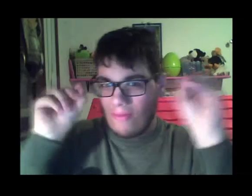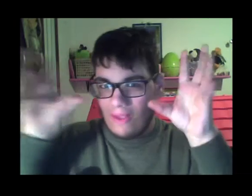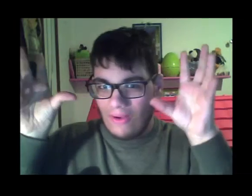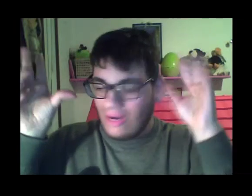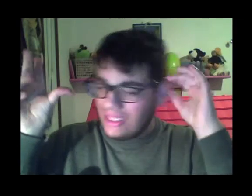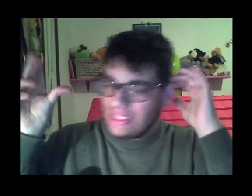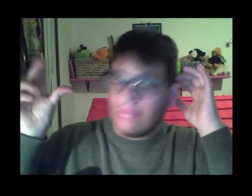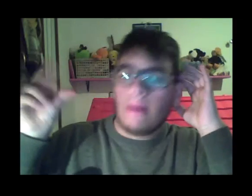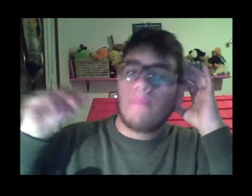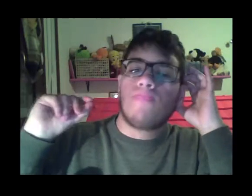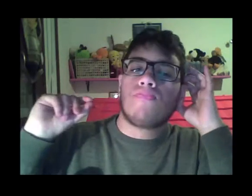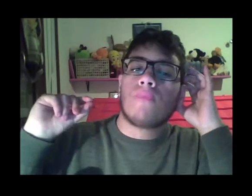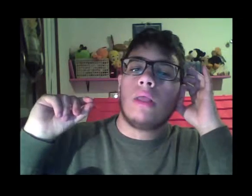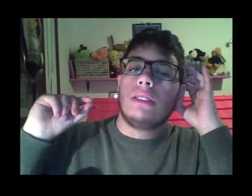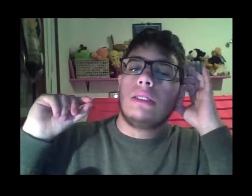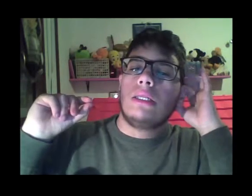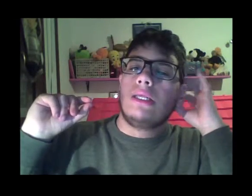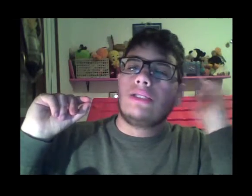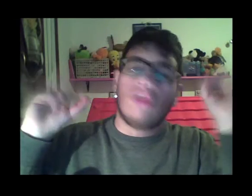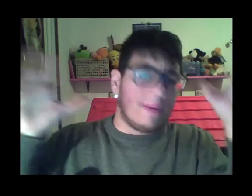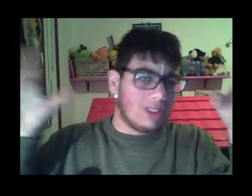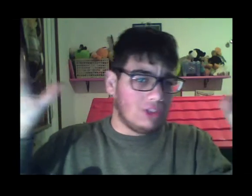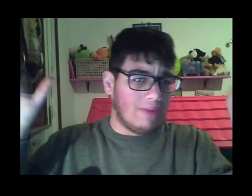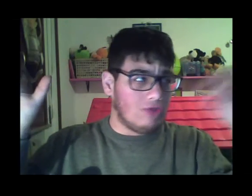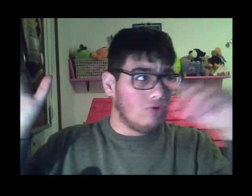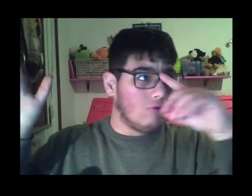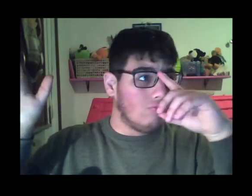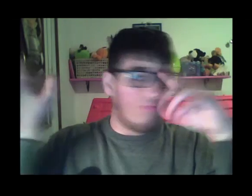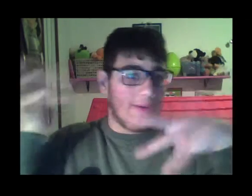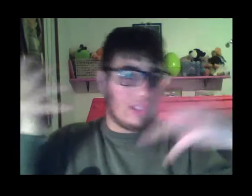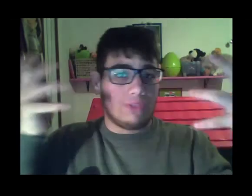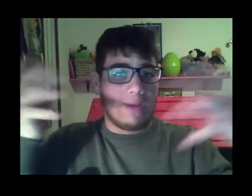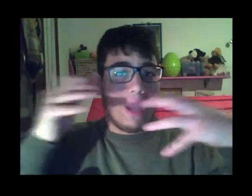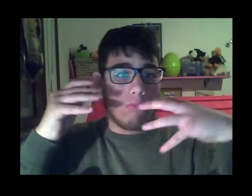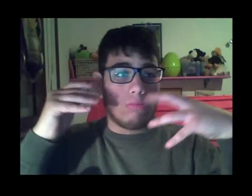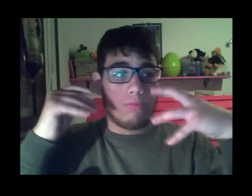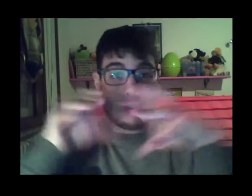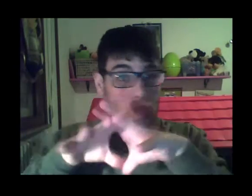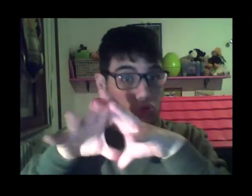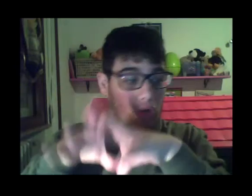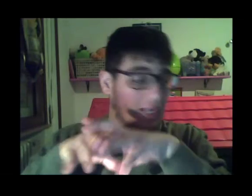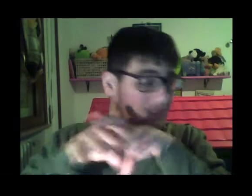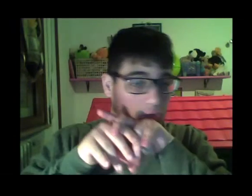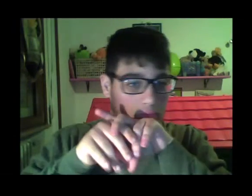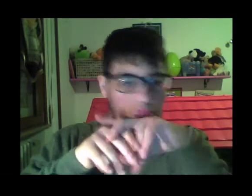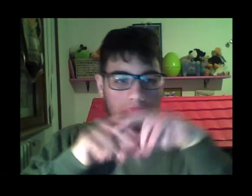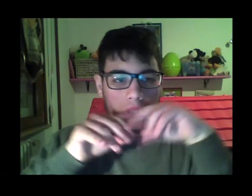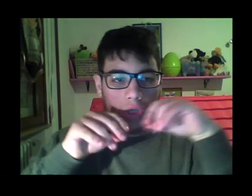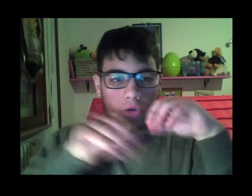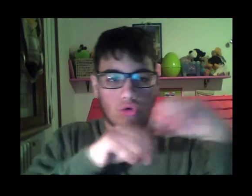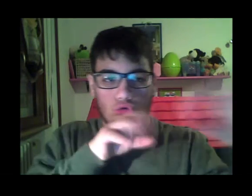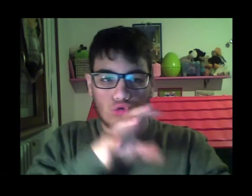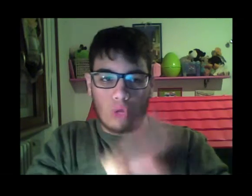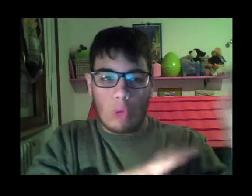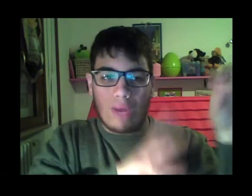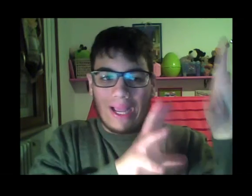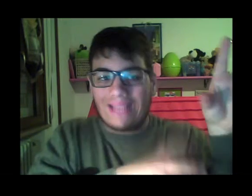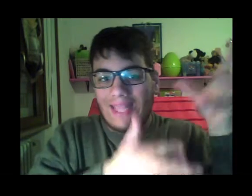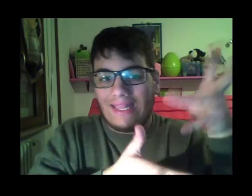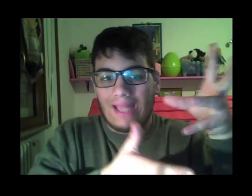piccolissima. Sto partecipando, devo partecipare a un progetto scolastico, di costruire una casetta